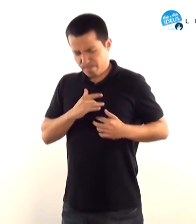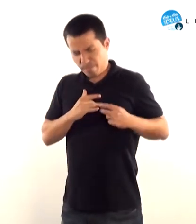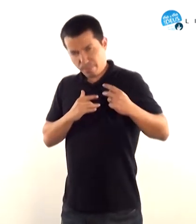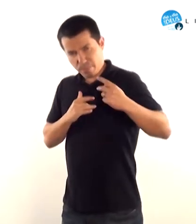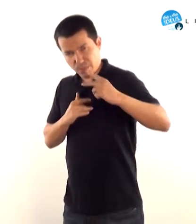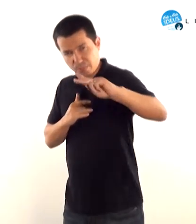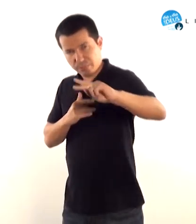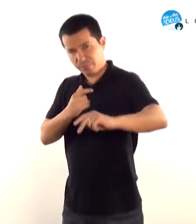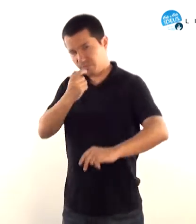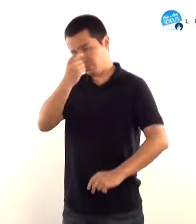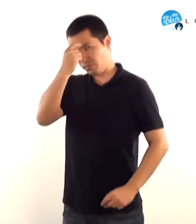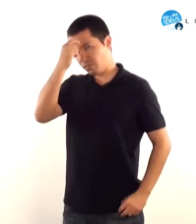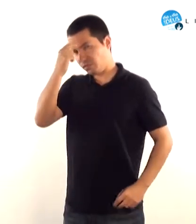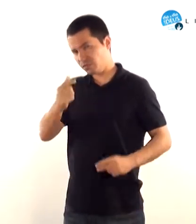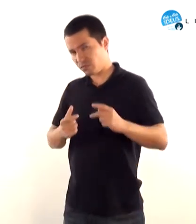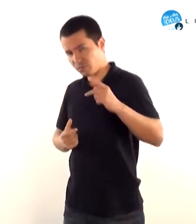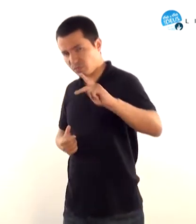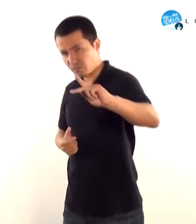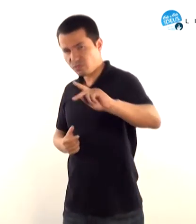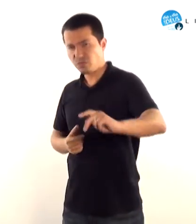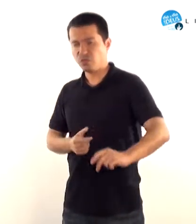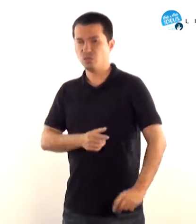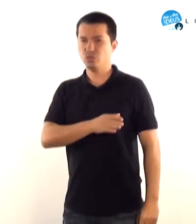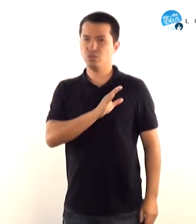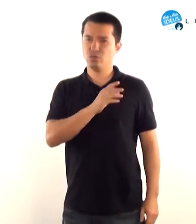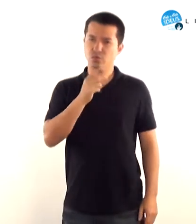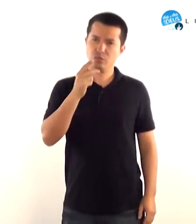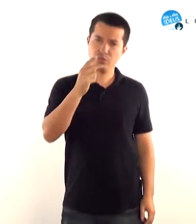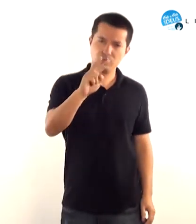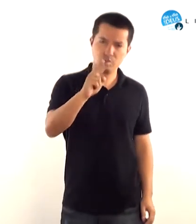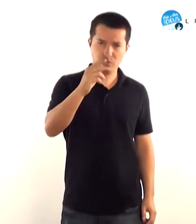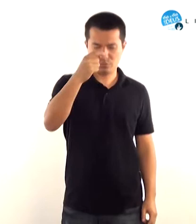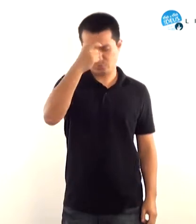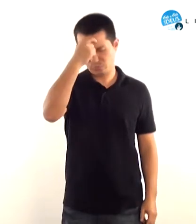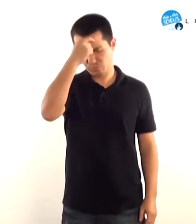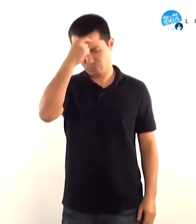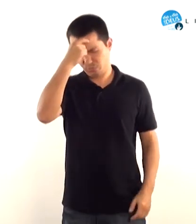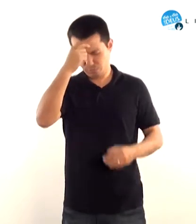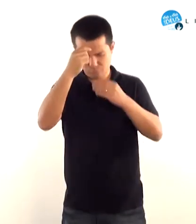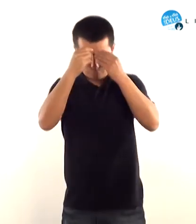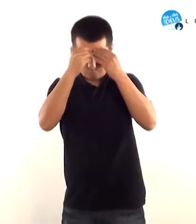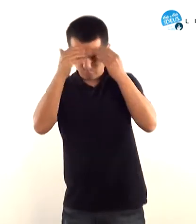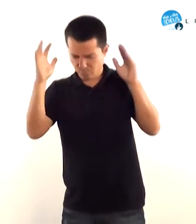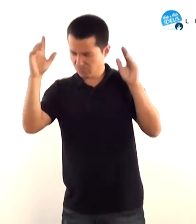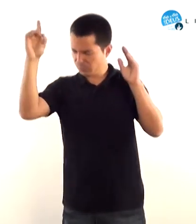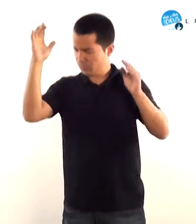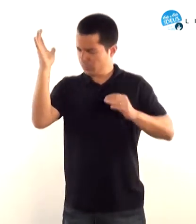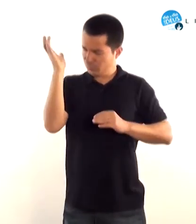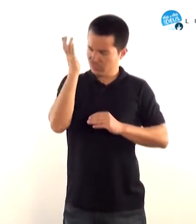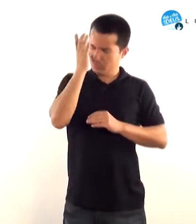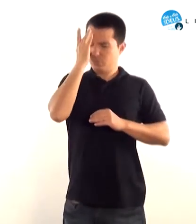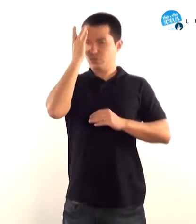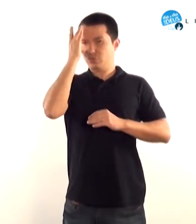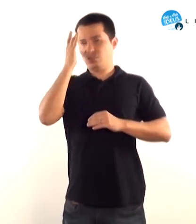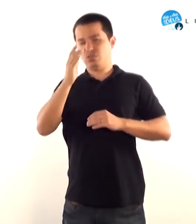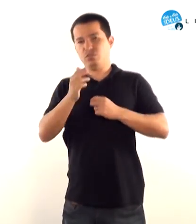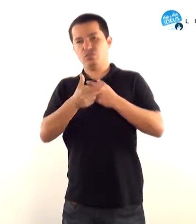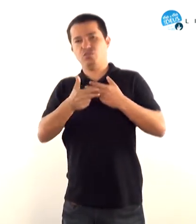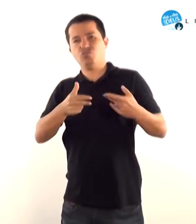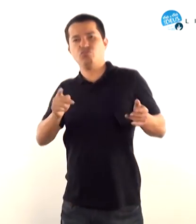da mente de vocês, e assim vocês conhecerão a vontade de Deus, isto é, aquilo